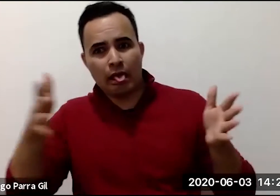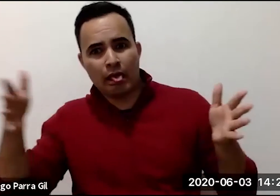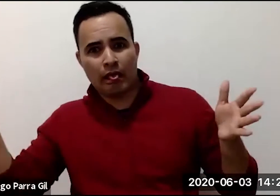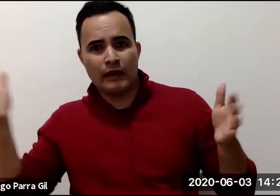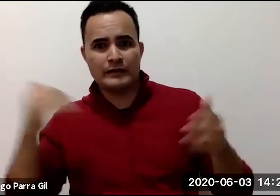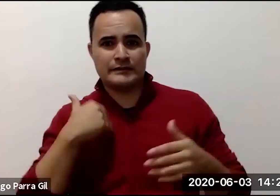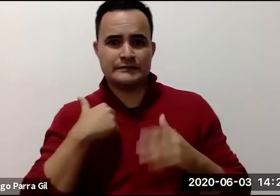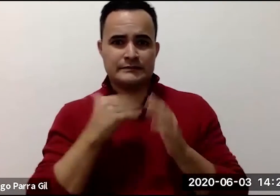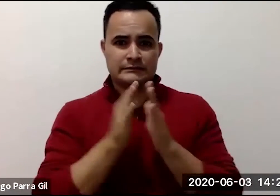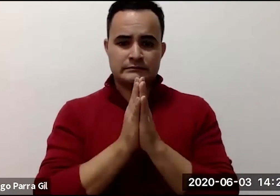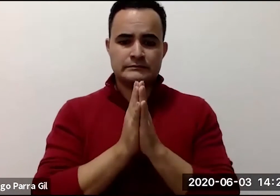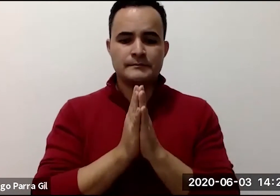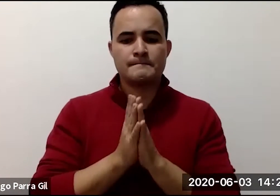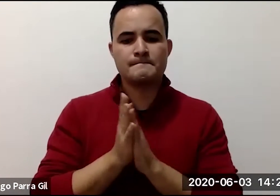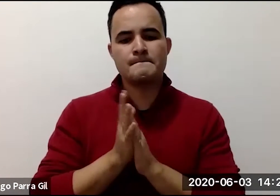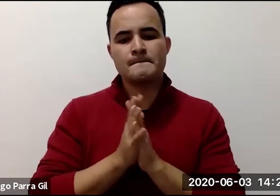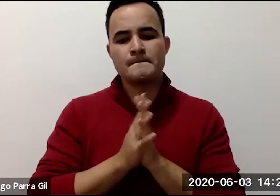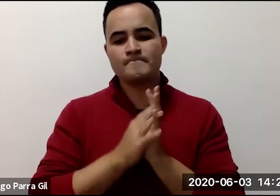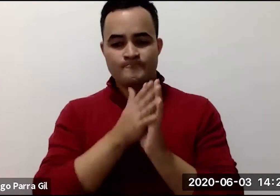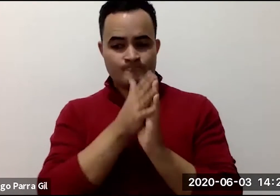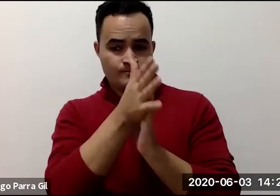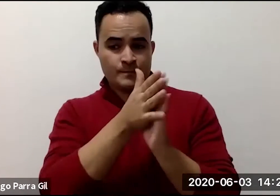Por ejemplo, yo pasé...